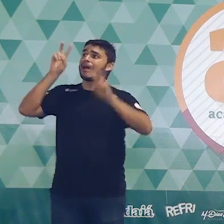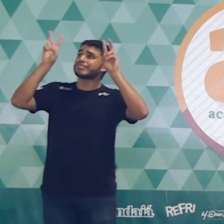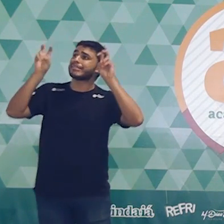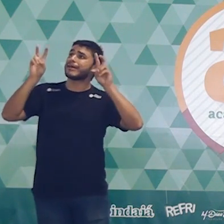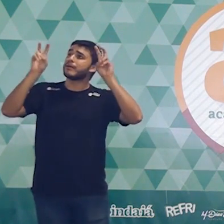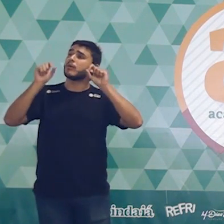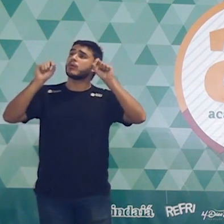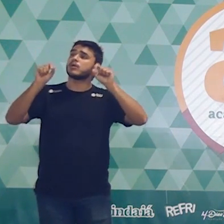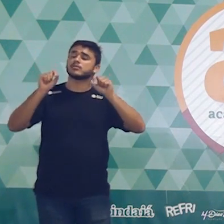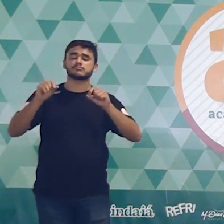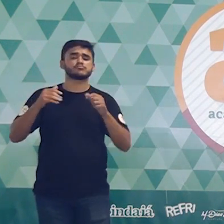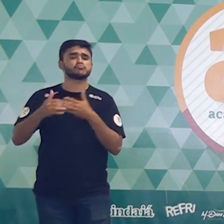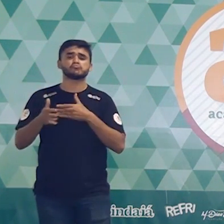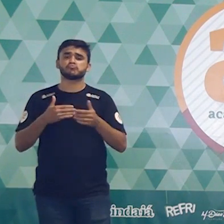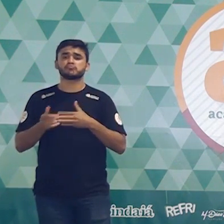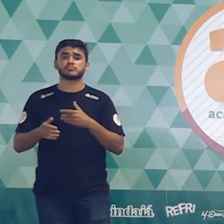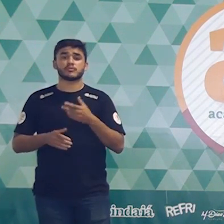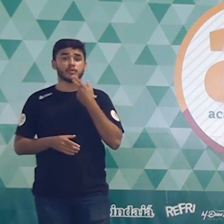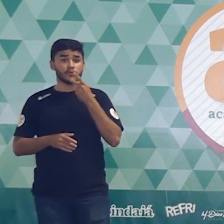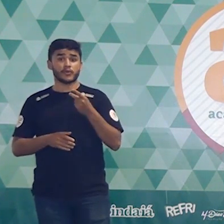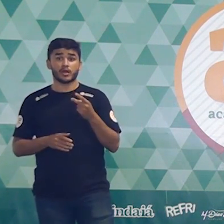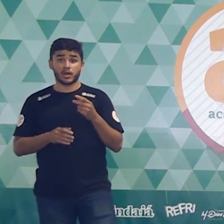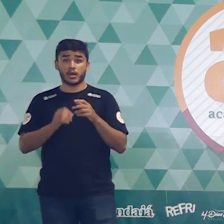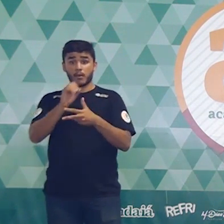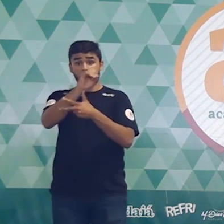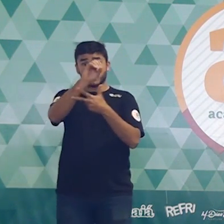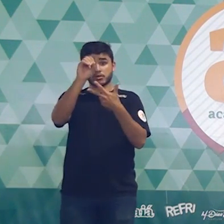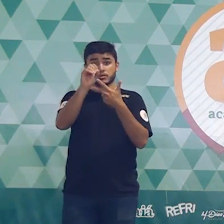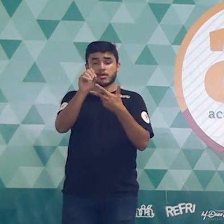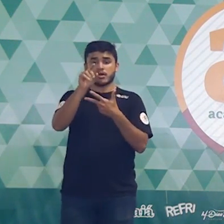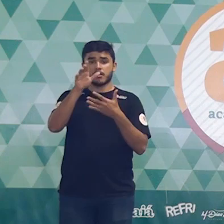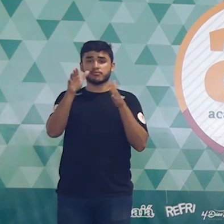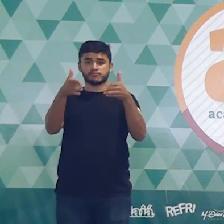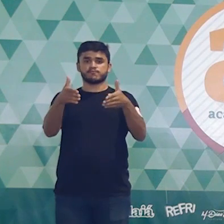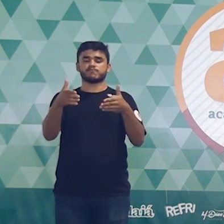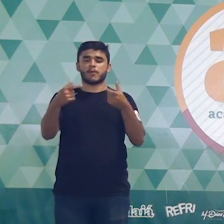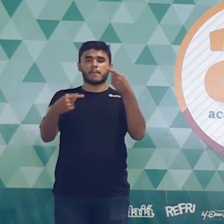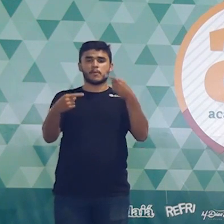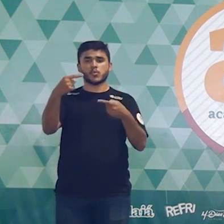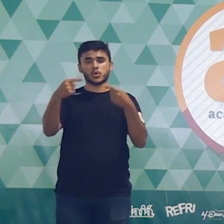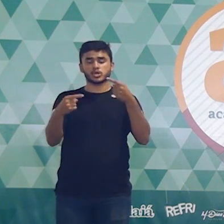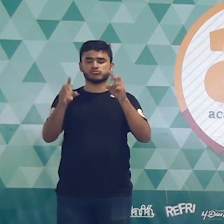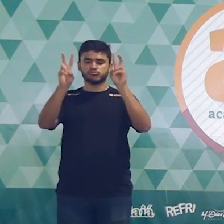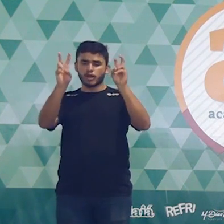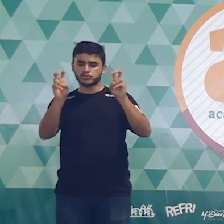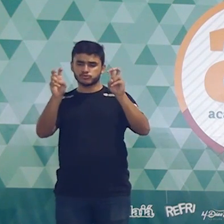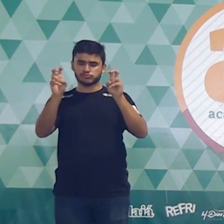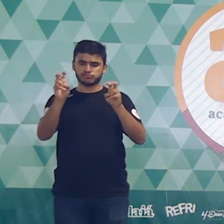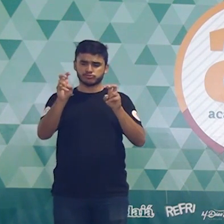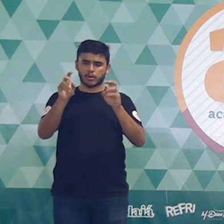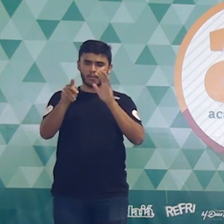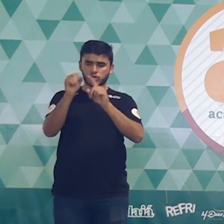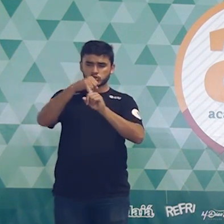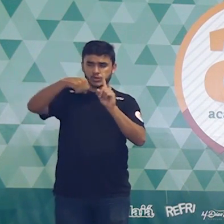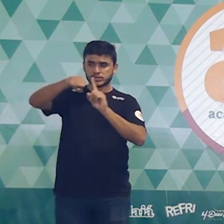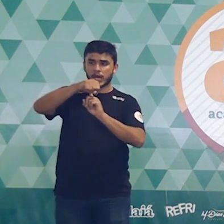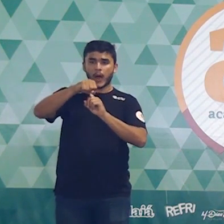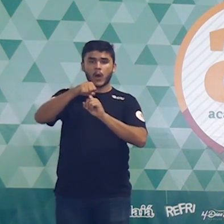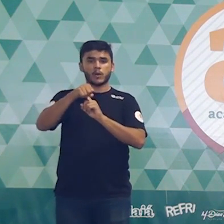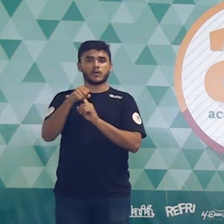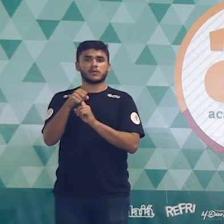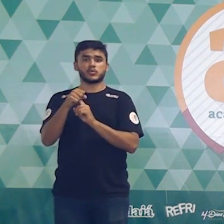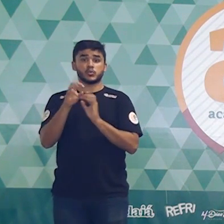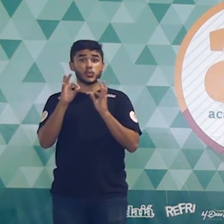tema dissertativo, de caráter social, político, para eu intervir respeitando os direitos humanos. Então o que é que eu estou fazendo? Respeitando os direitos